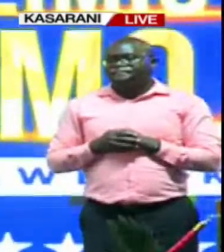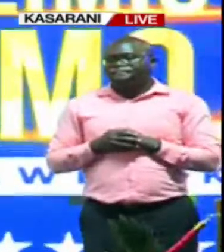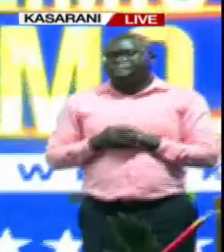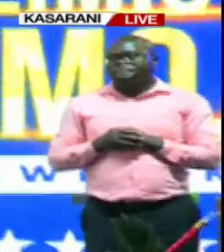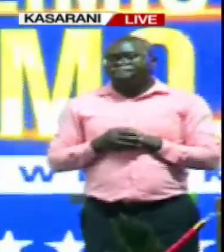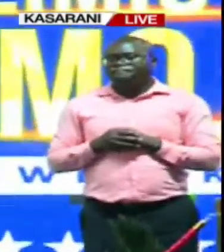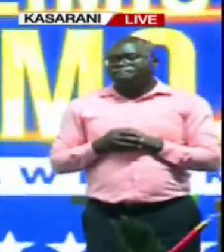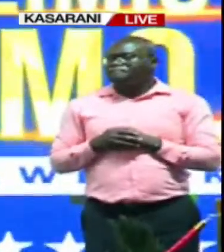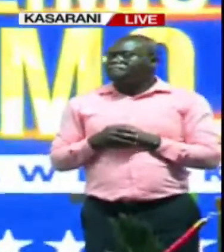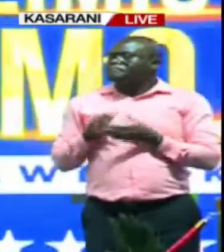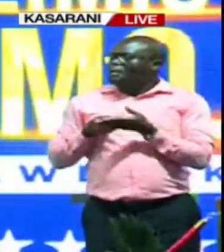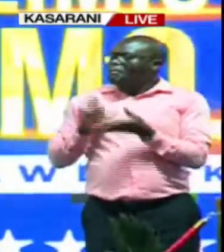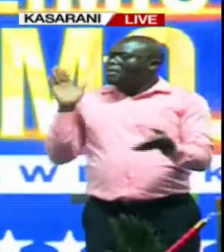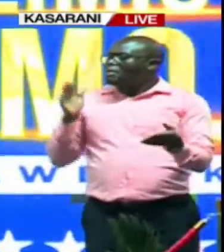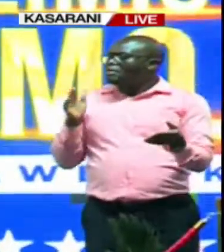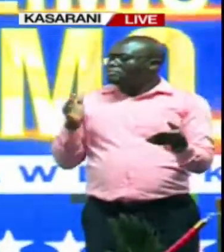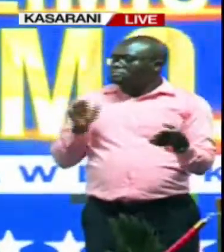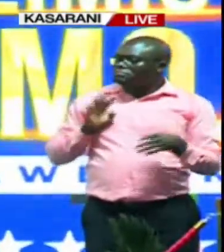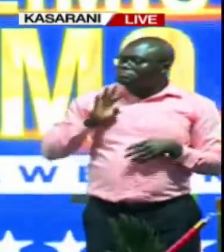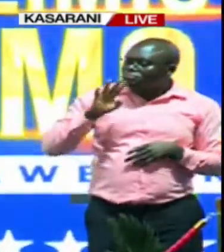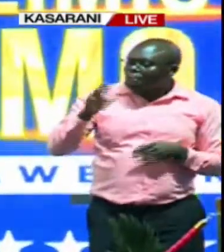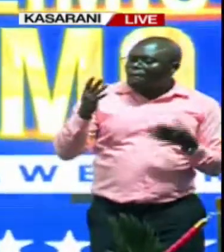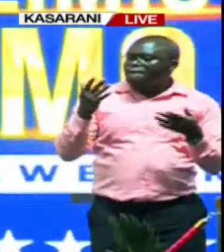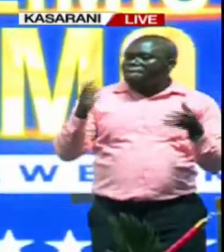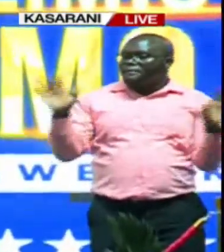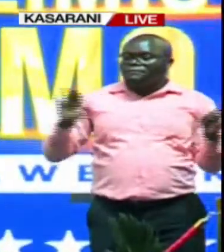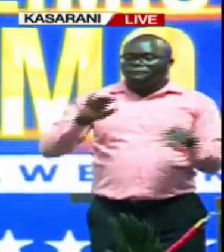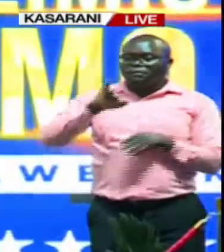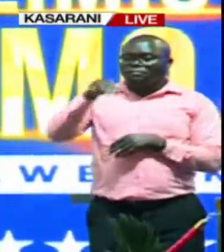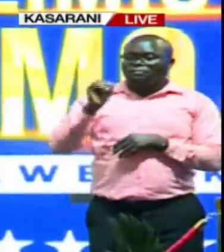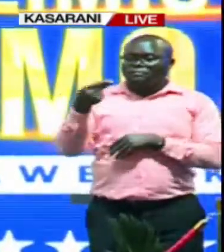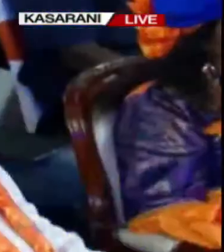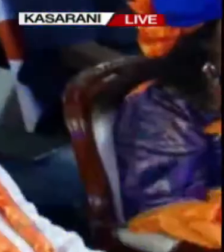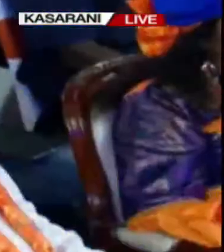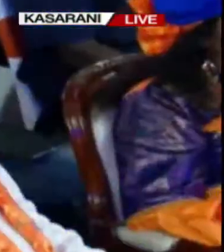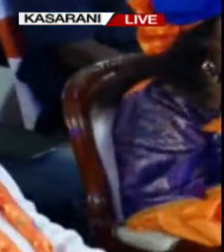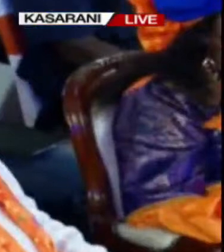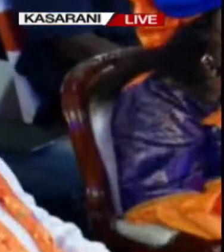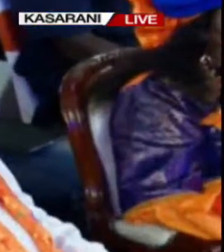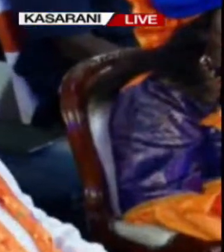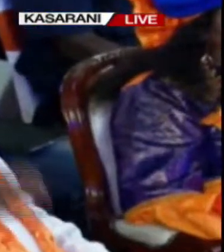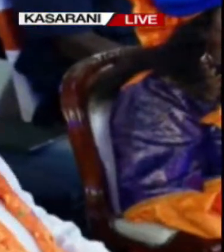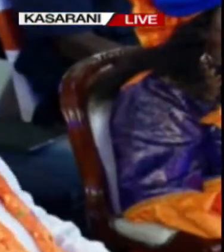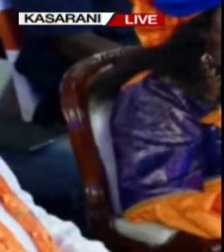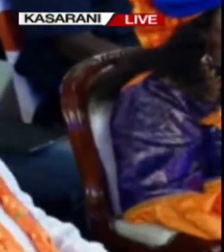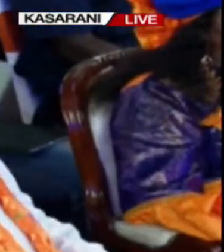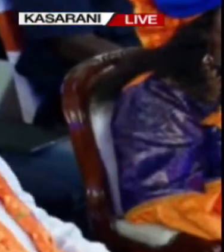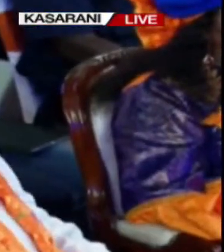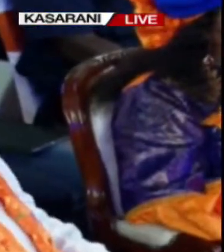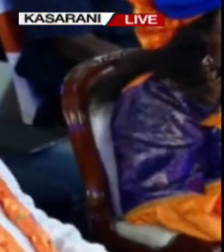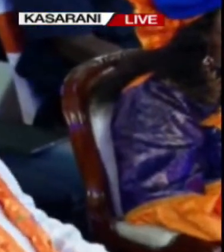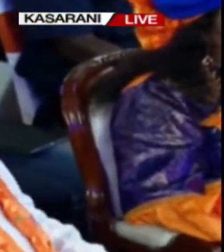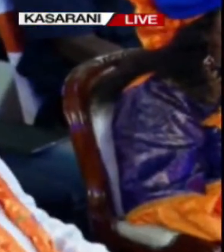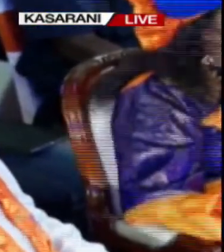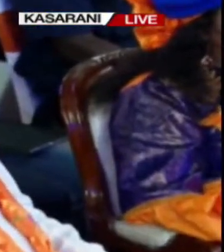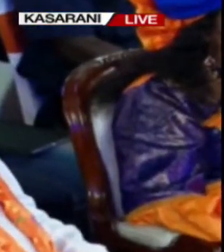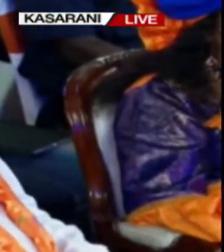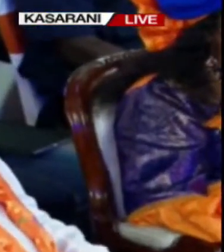Na haswa yale mambo Joe amesema ya kwamba wewe ndio